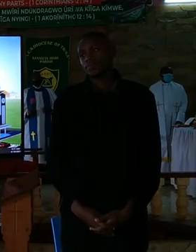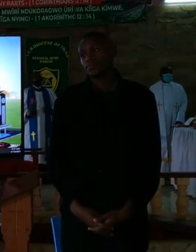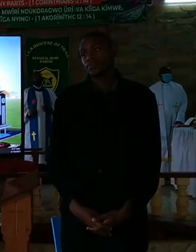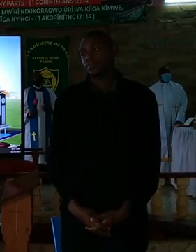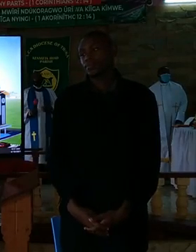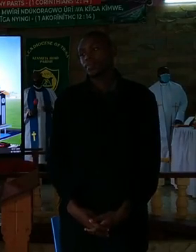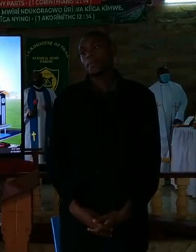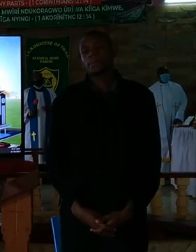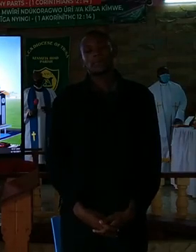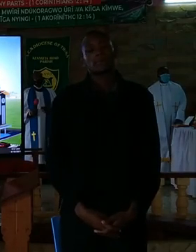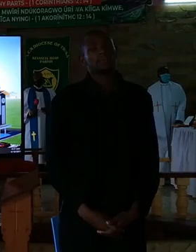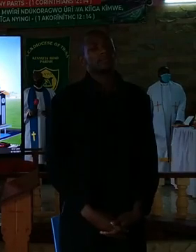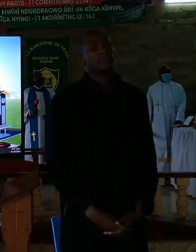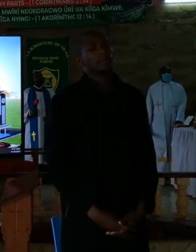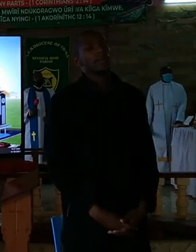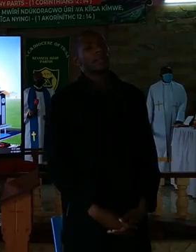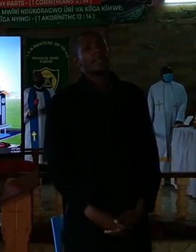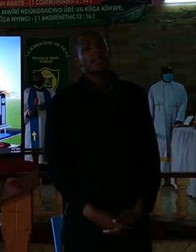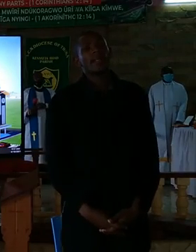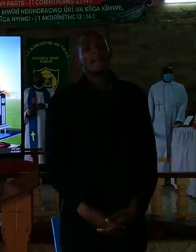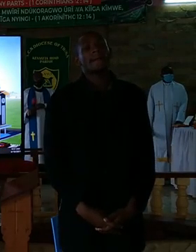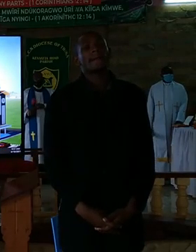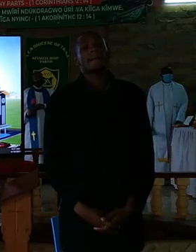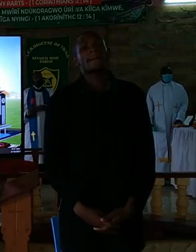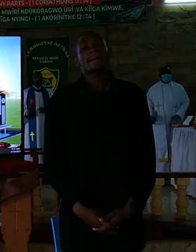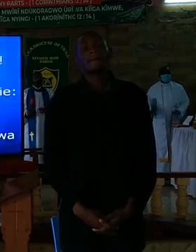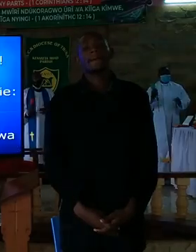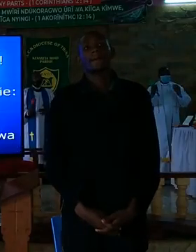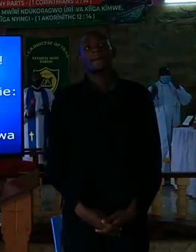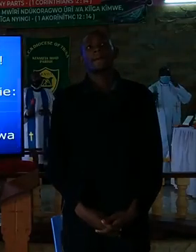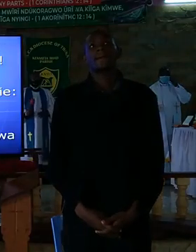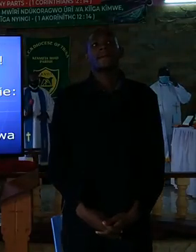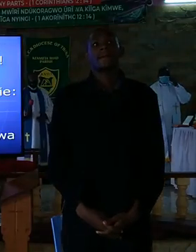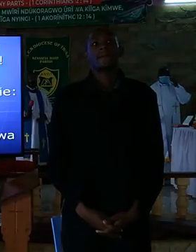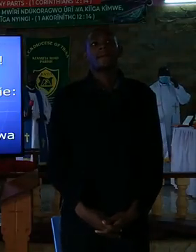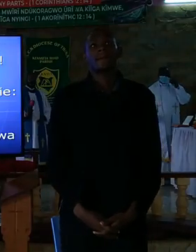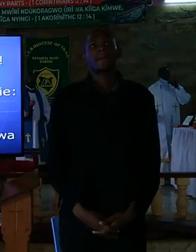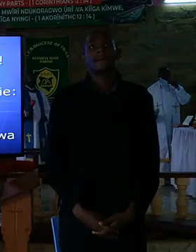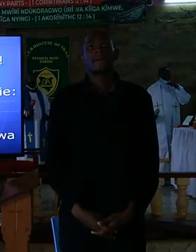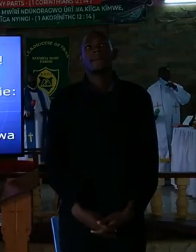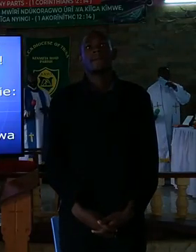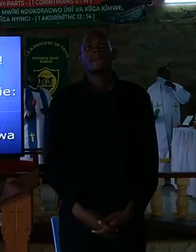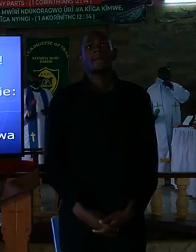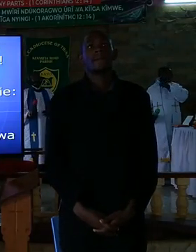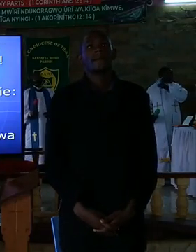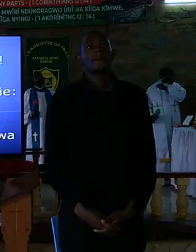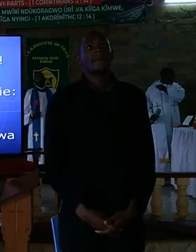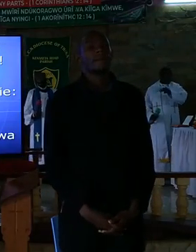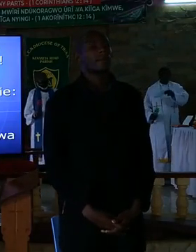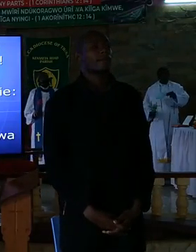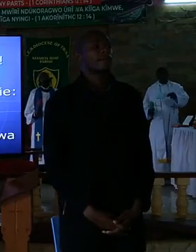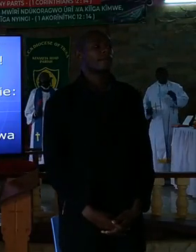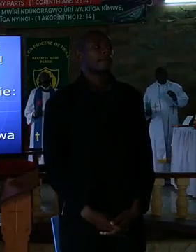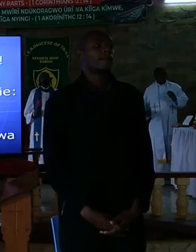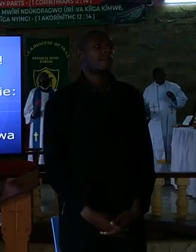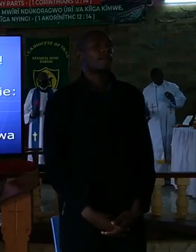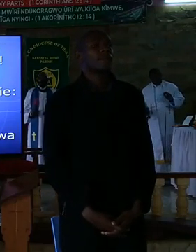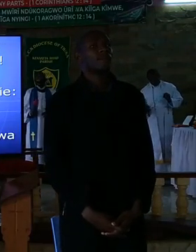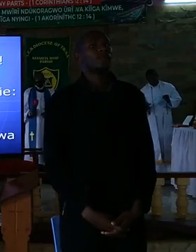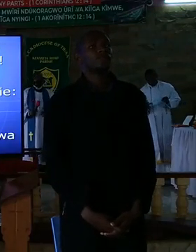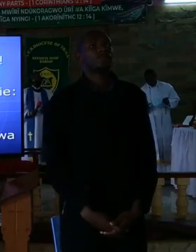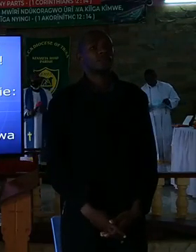kũhingũra savici ĩno ya gĩkũyũ rũngĩkorwo rwĩho na no tũinage nĩ rwoka rwĩ hau ngai nĩ wa kũgocwo can